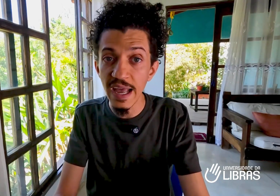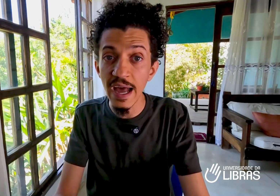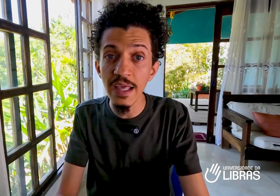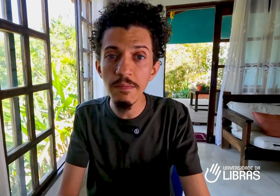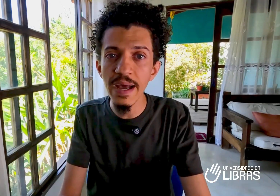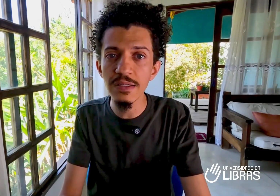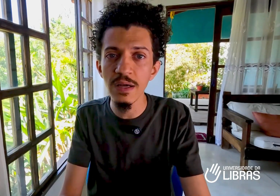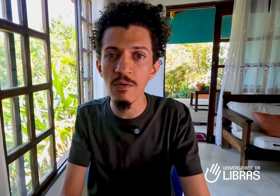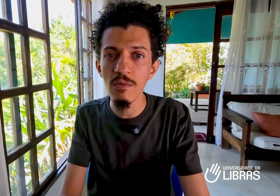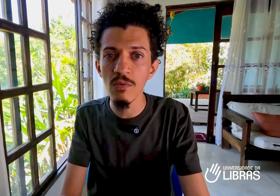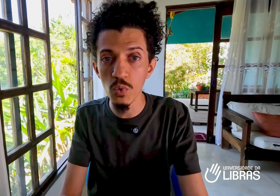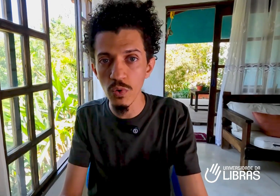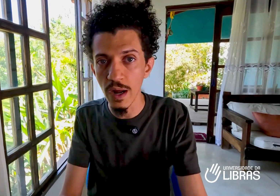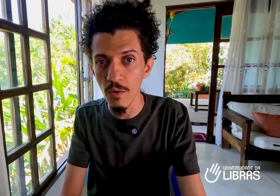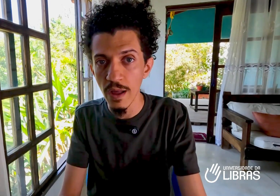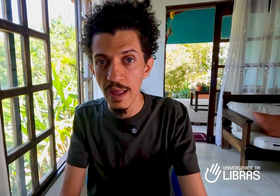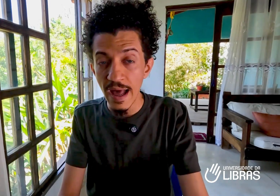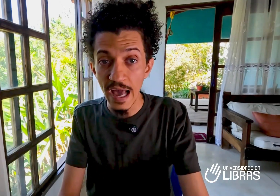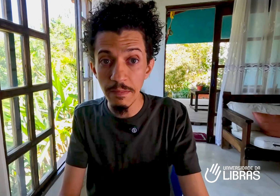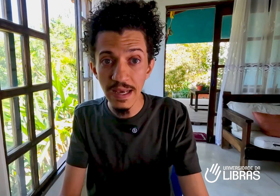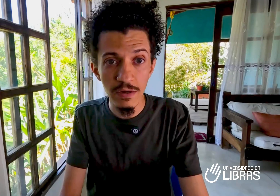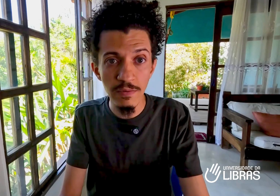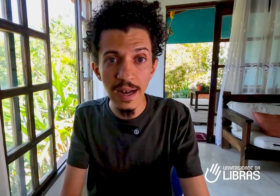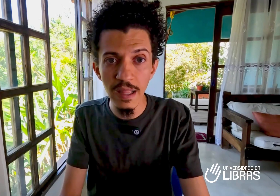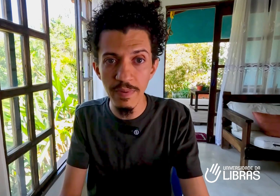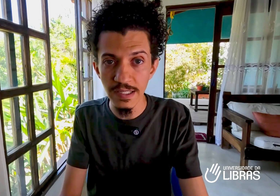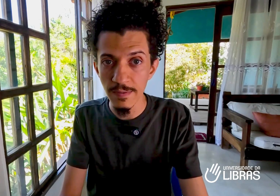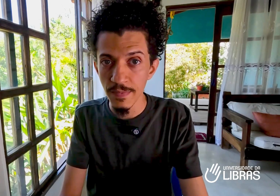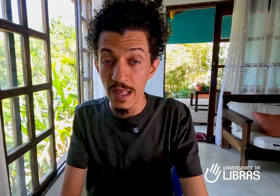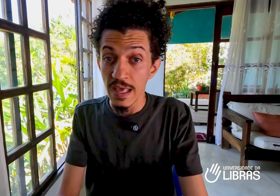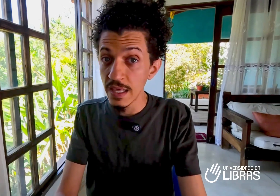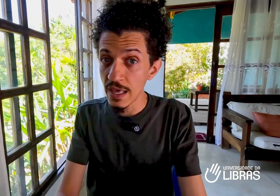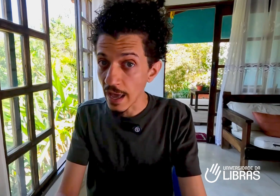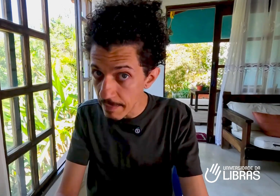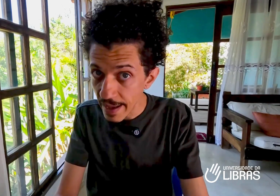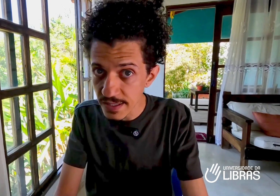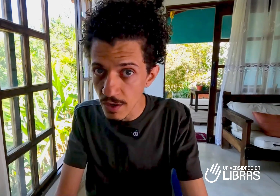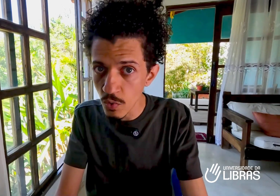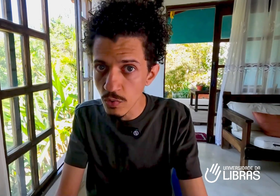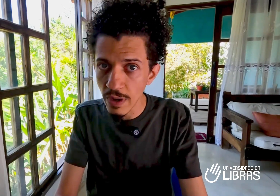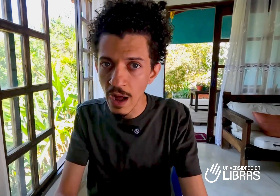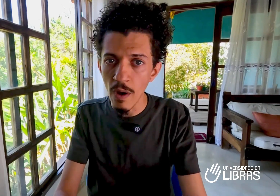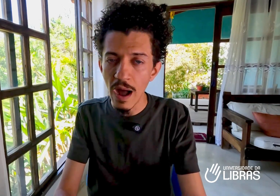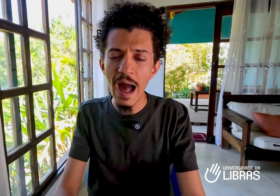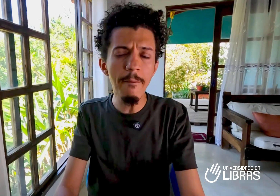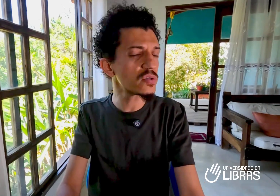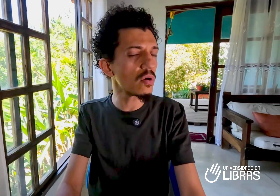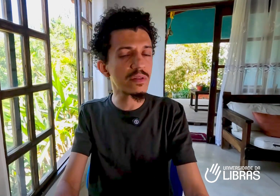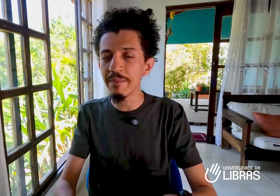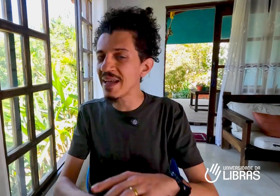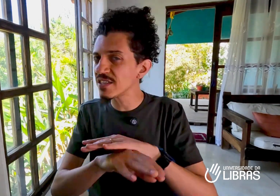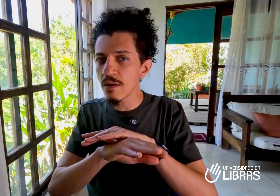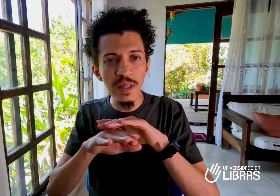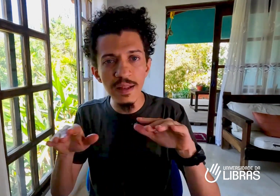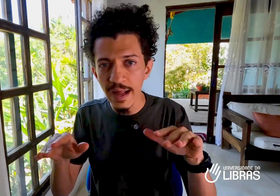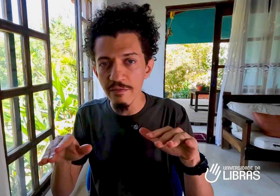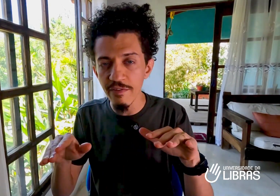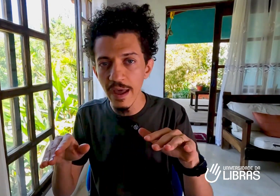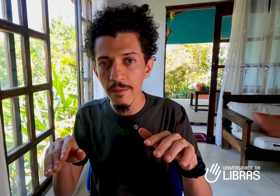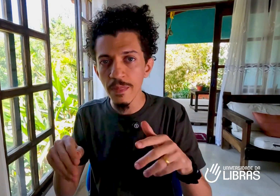a imersão cultural, a imersão na Libras. E a imersão cultural absolutamente não tem nada a ver